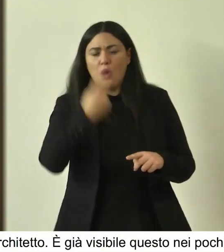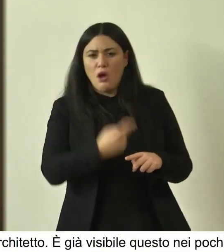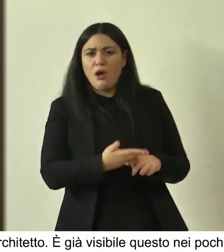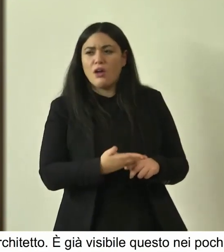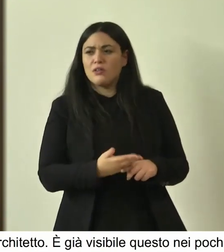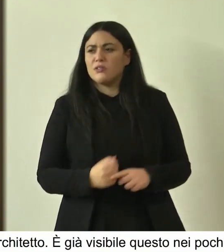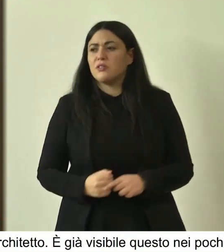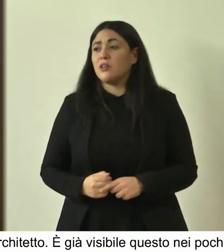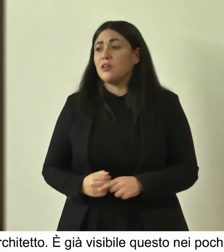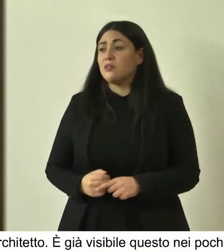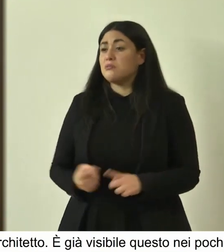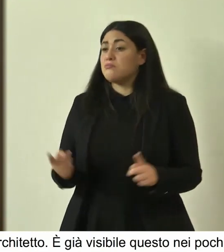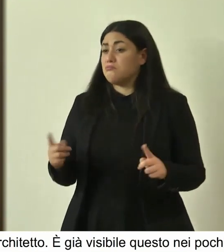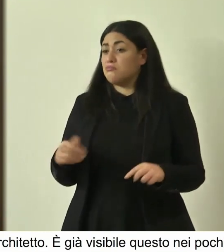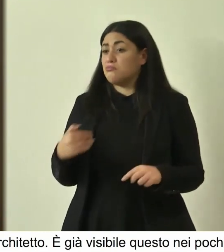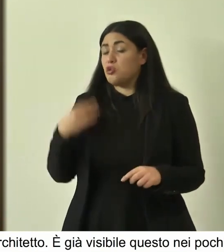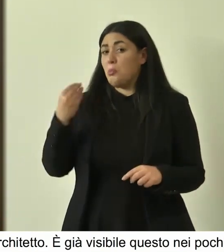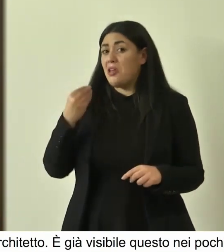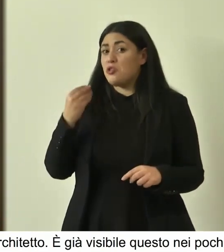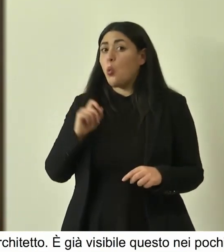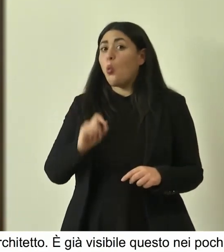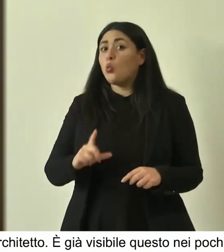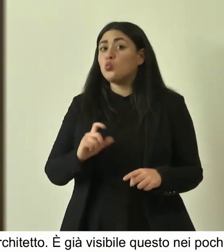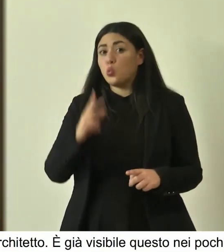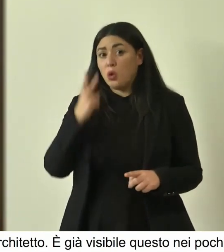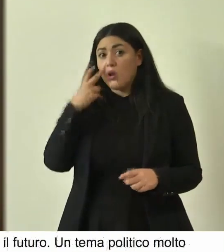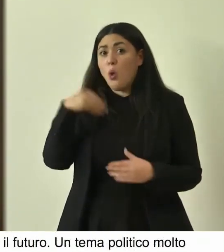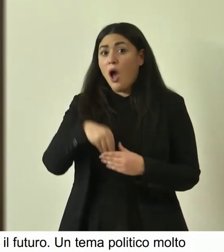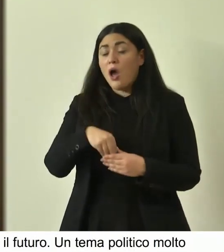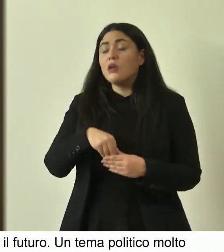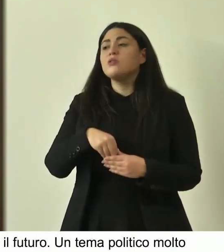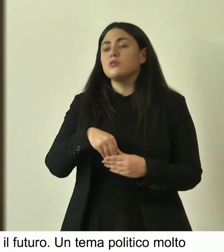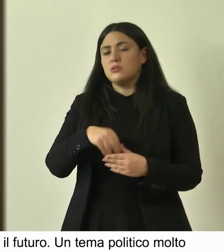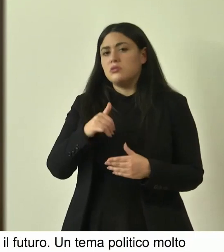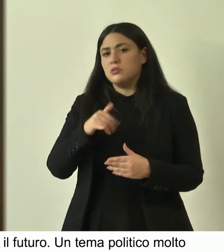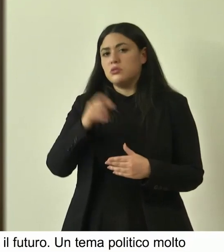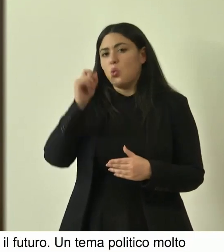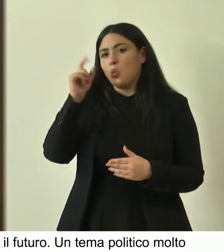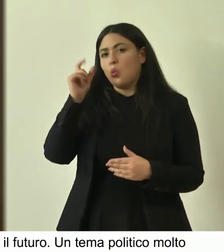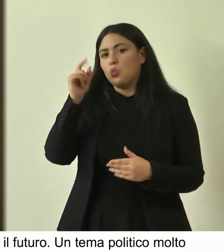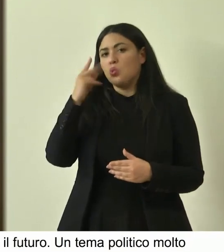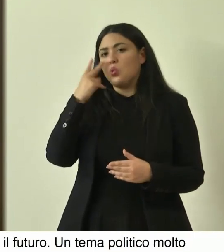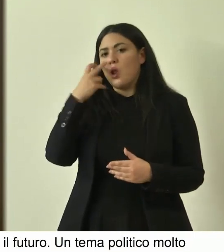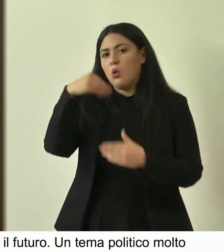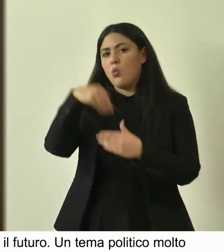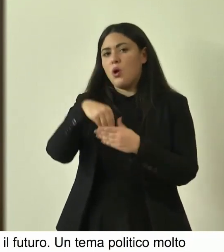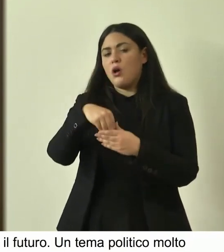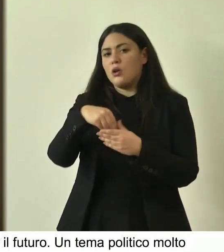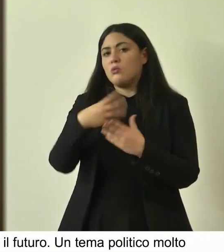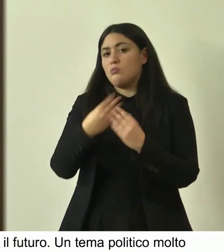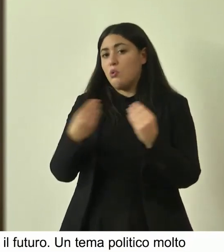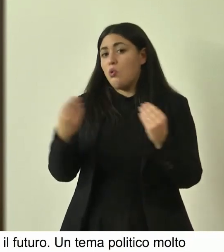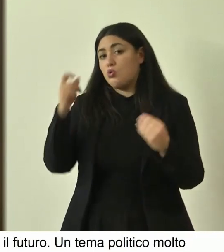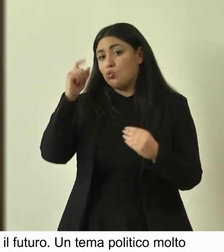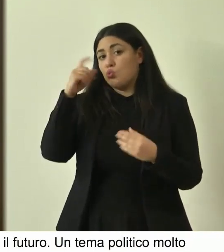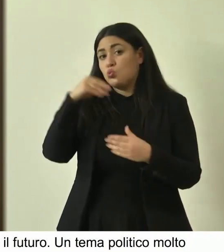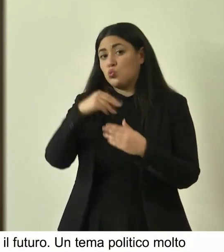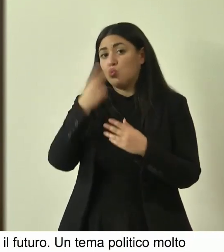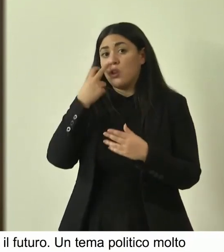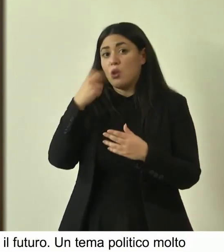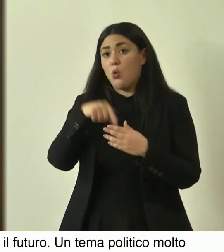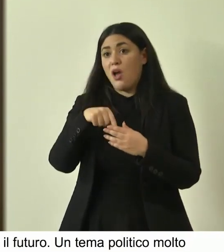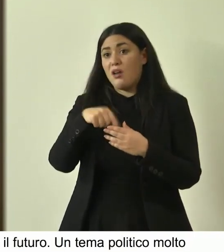Ha a che fare con la cultura? Io direi di sì. Ha molto a che fare con la cultura, che sta estendendo anche i suoi ambiti,